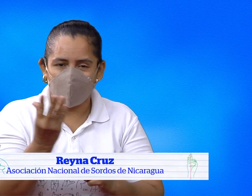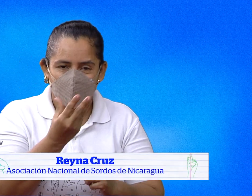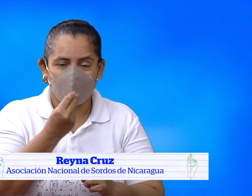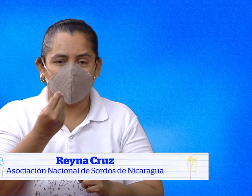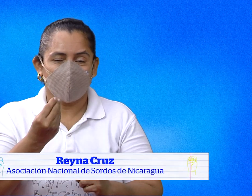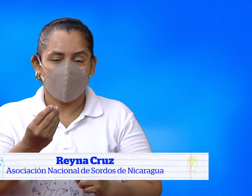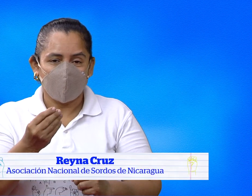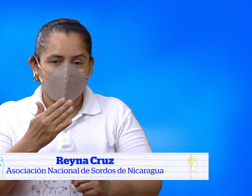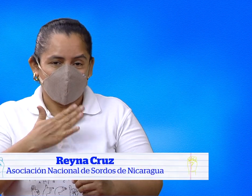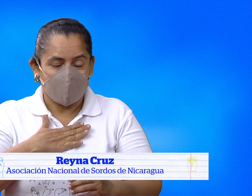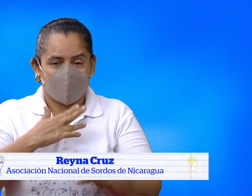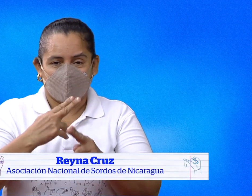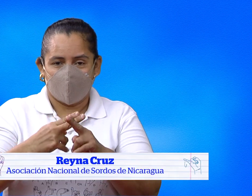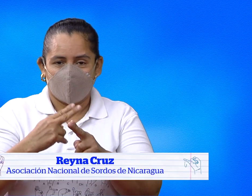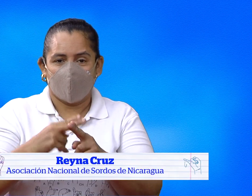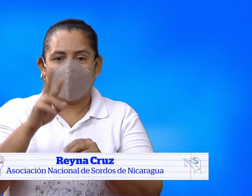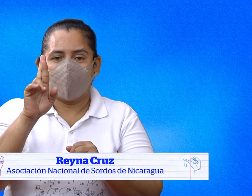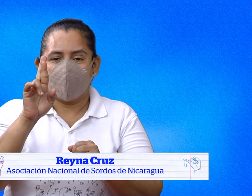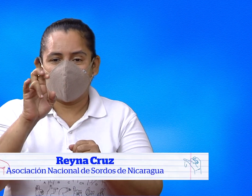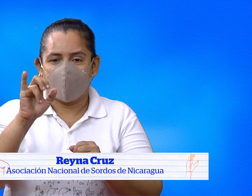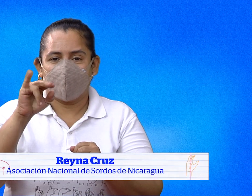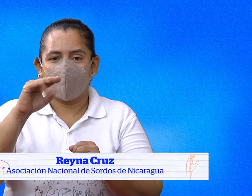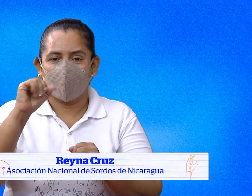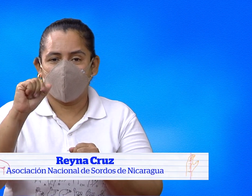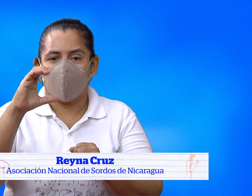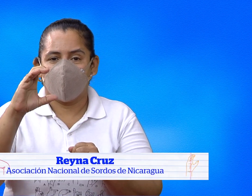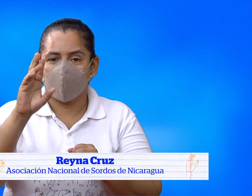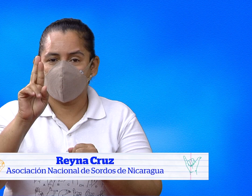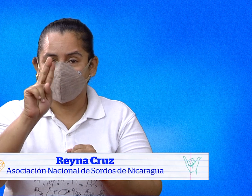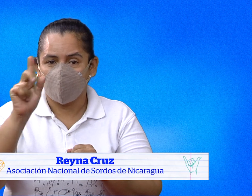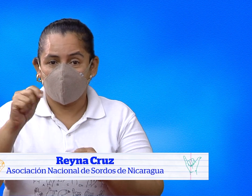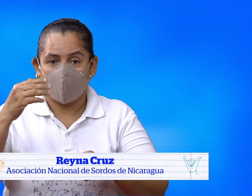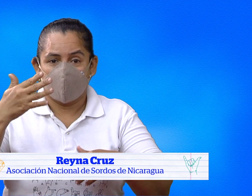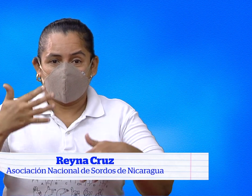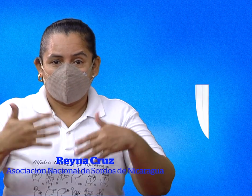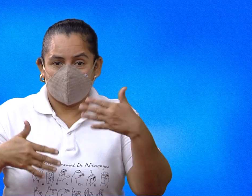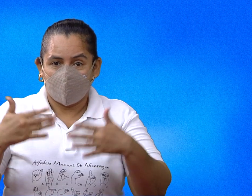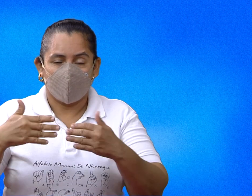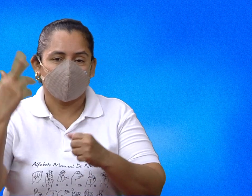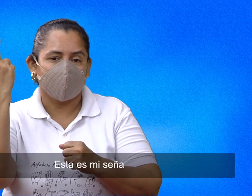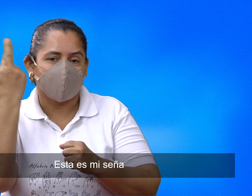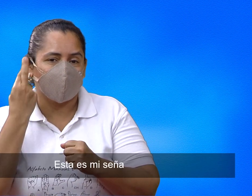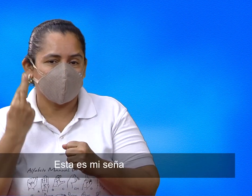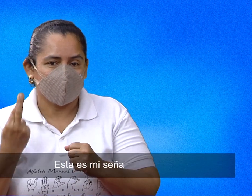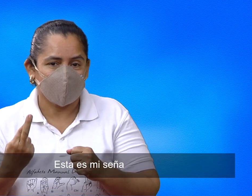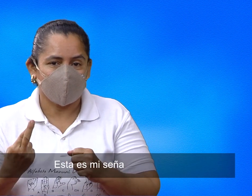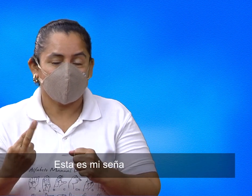Hola a todos. Mi nombre es Reina Cruz. Esta es mi seña.